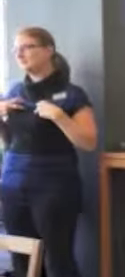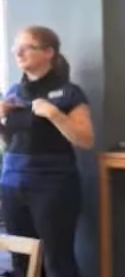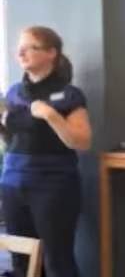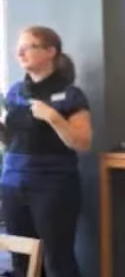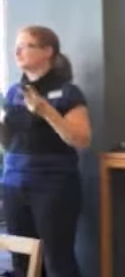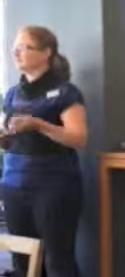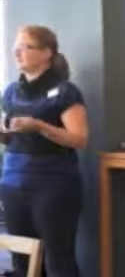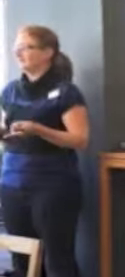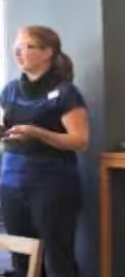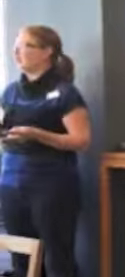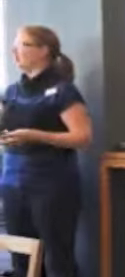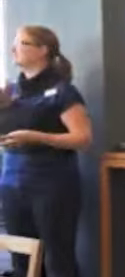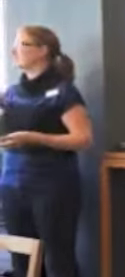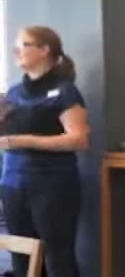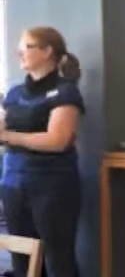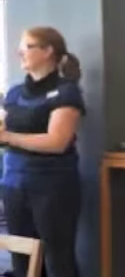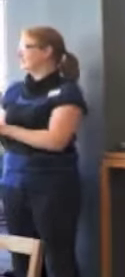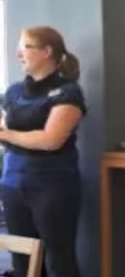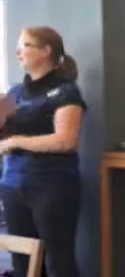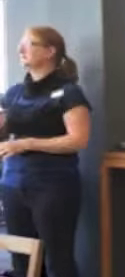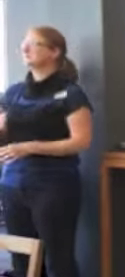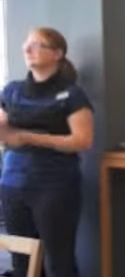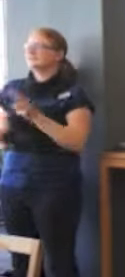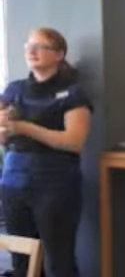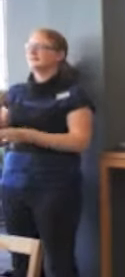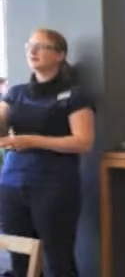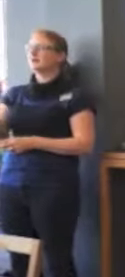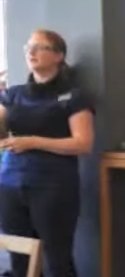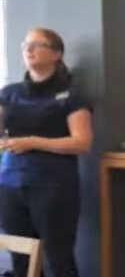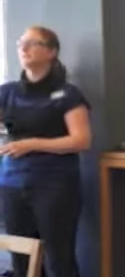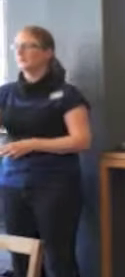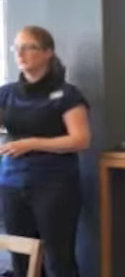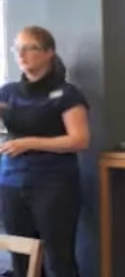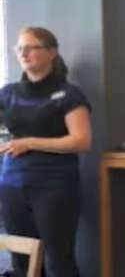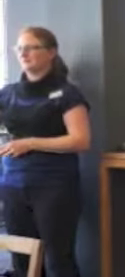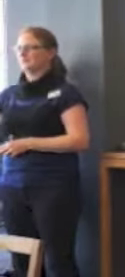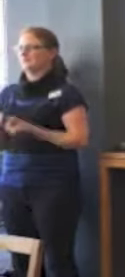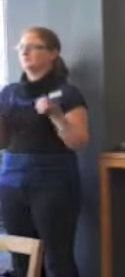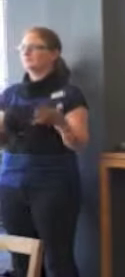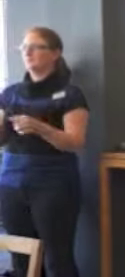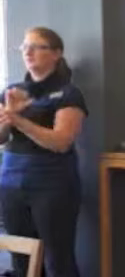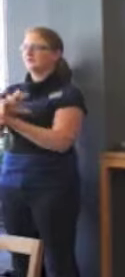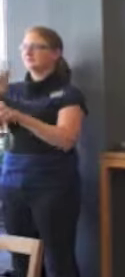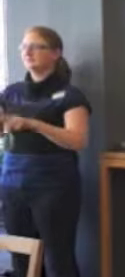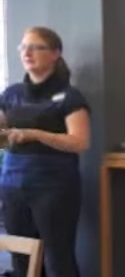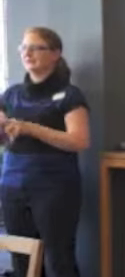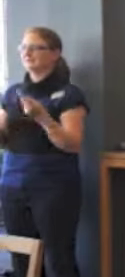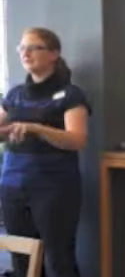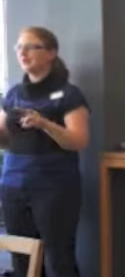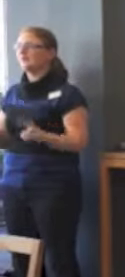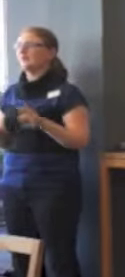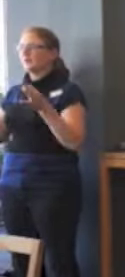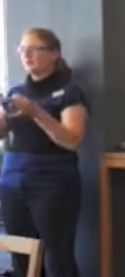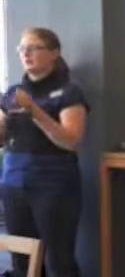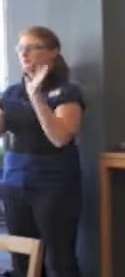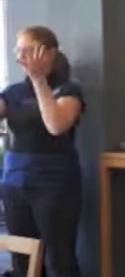hangarounds, finns ytterligare 7000 personer som då får arbetsträningsplatser, möjlighet till bedömning av hur man klarar av olika